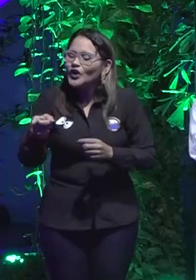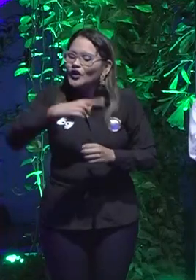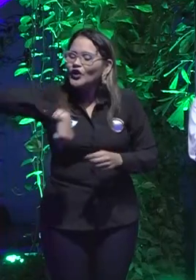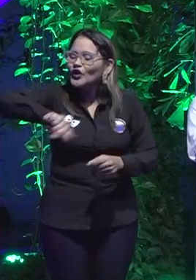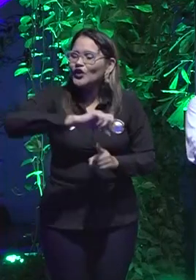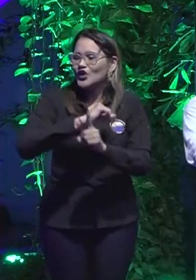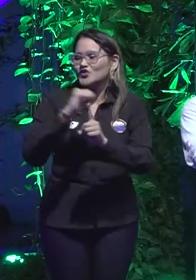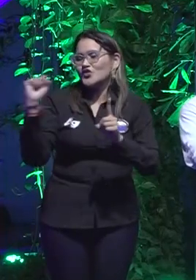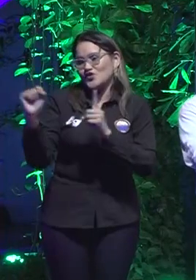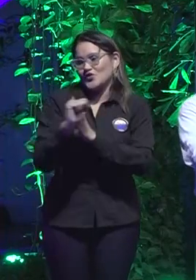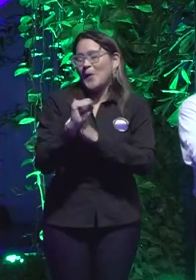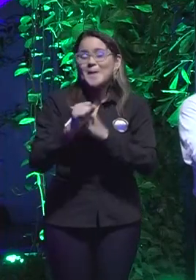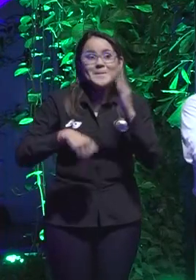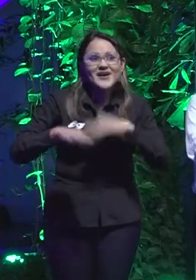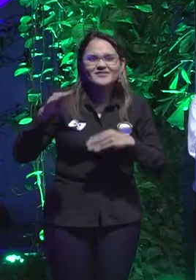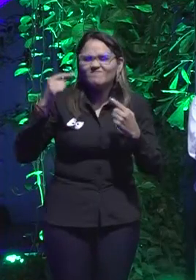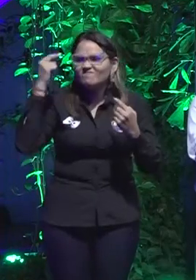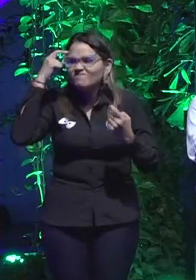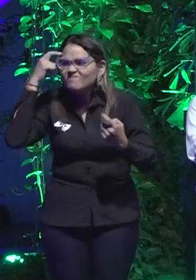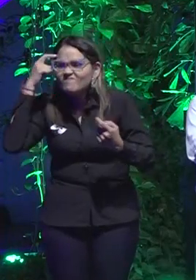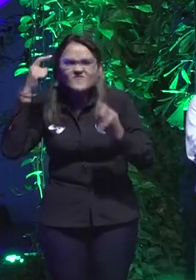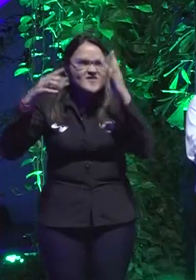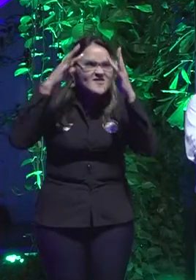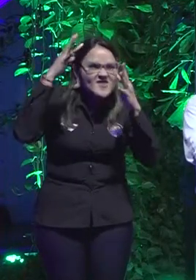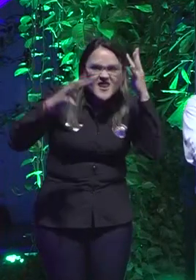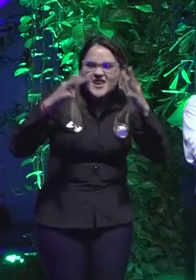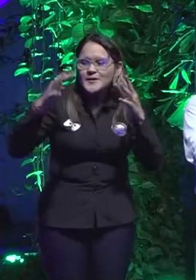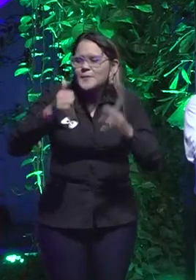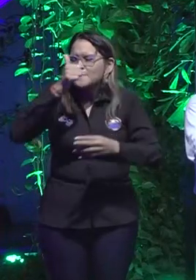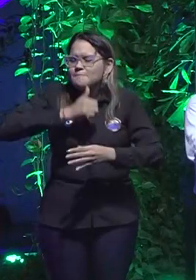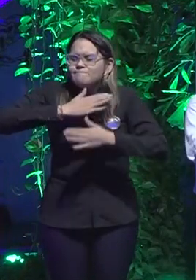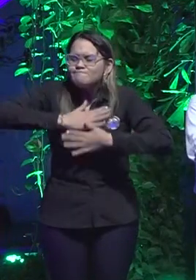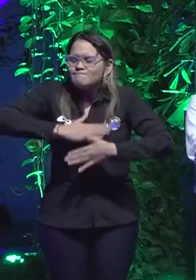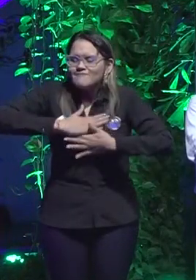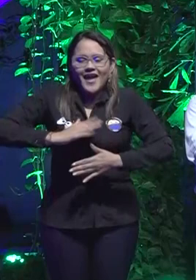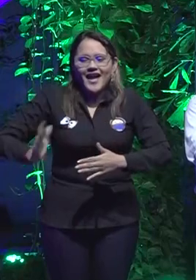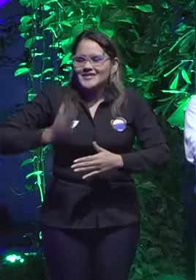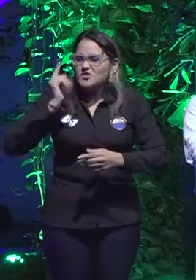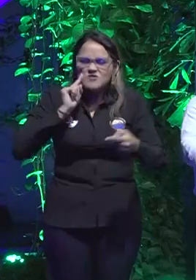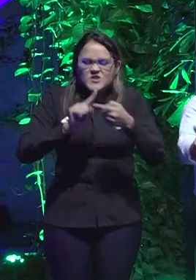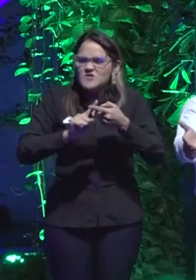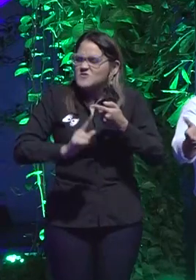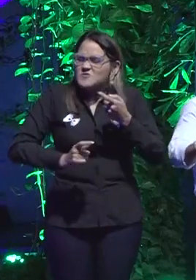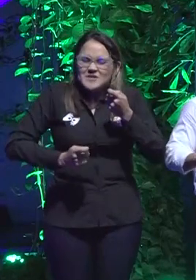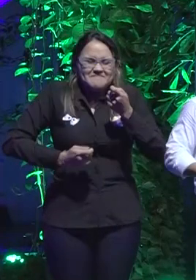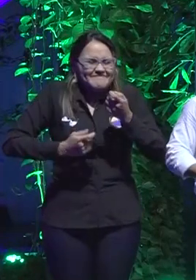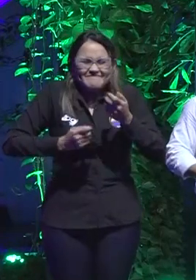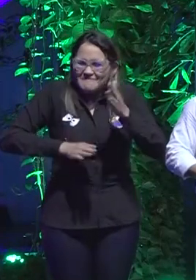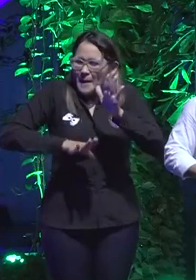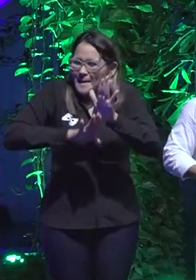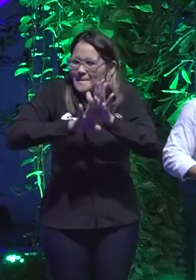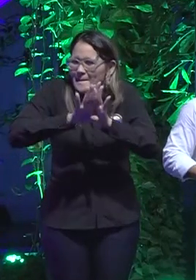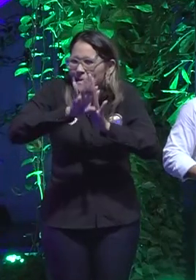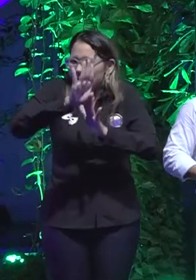sociedad más creativa, más resiliente del mundo. Siempre buscamos rutas para avanzar y siempre